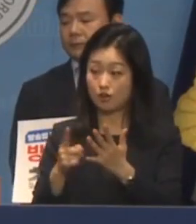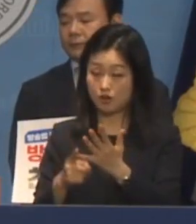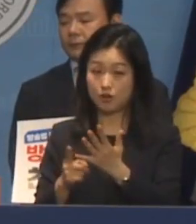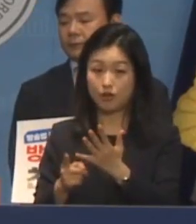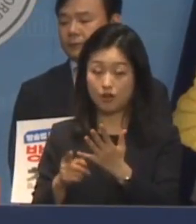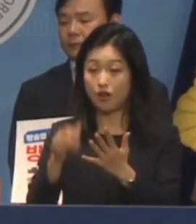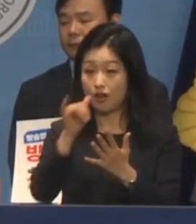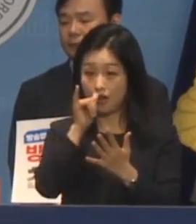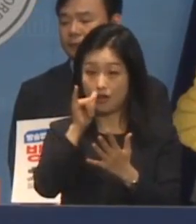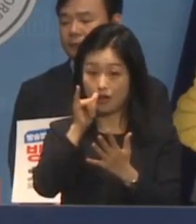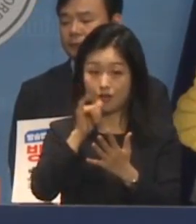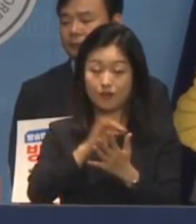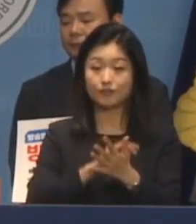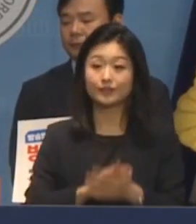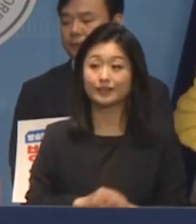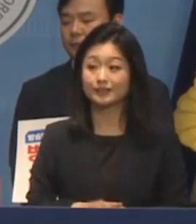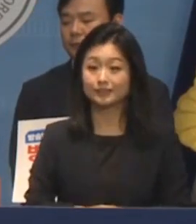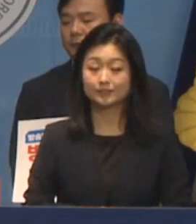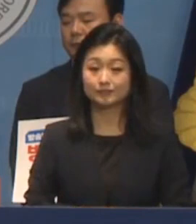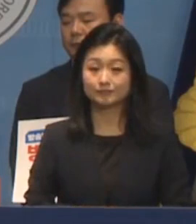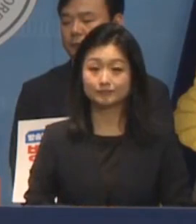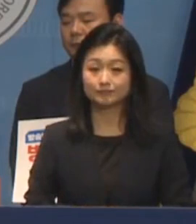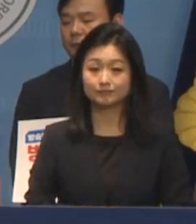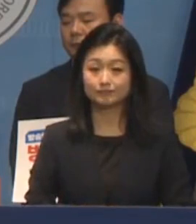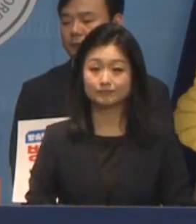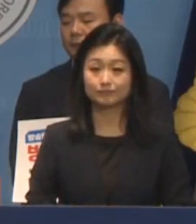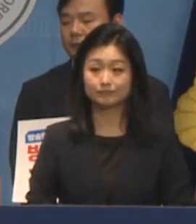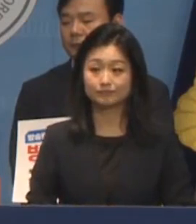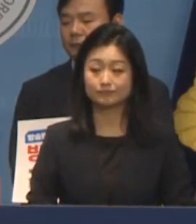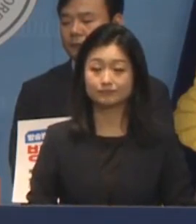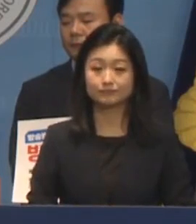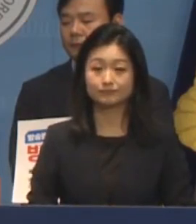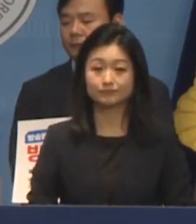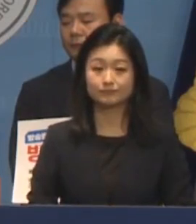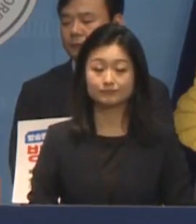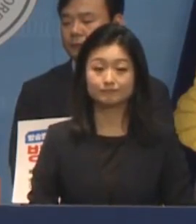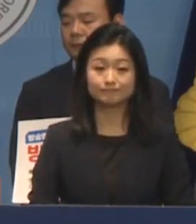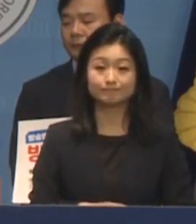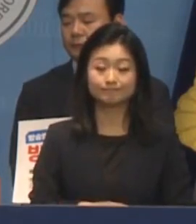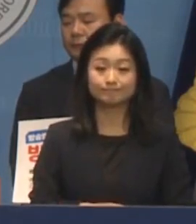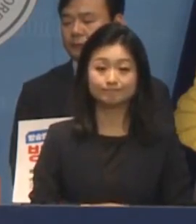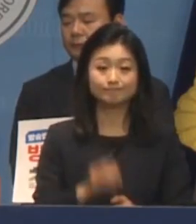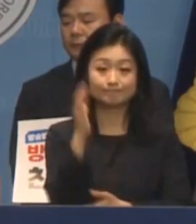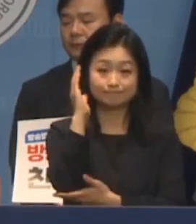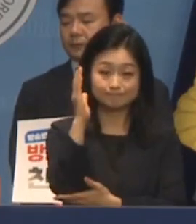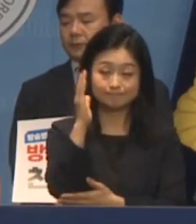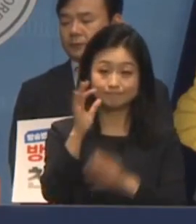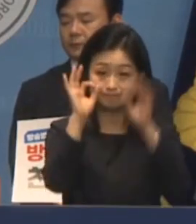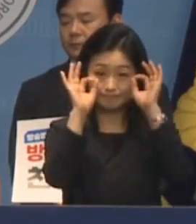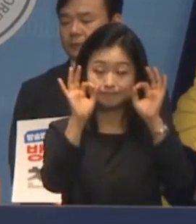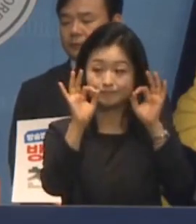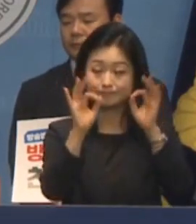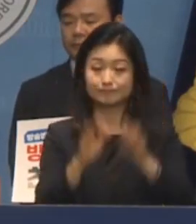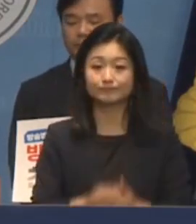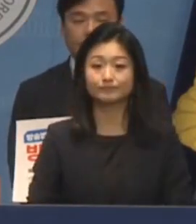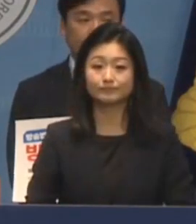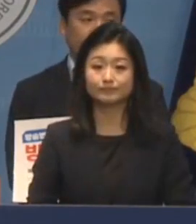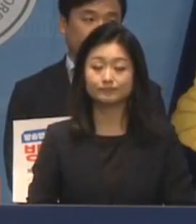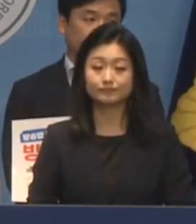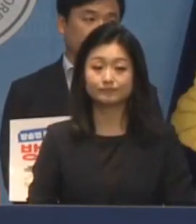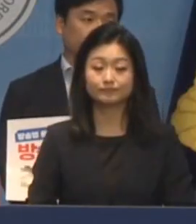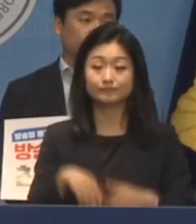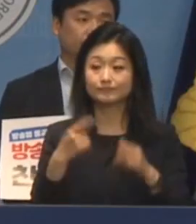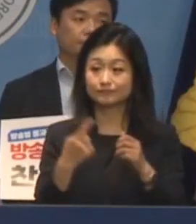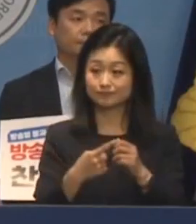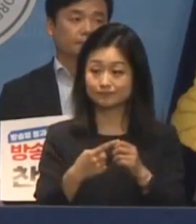박서군, 송경용, 윤창현, 박상현, 이호찬 이 순서로 발언을 하겠습니다. 그럼 첫